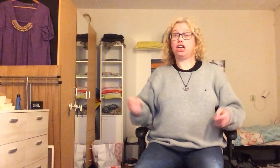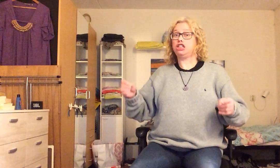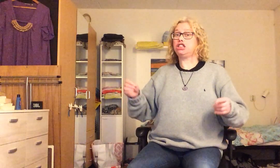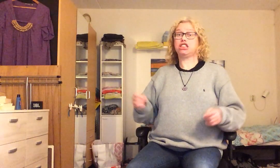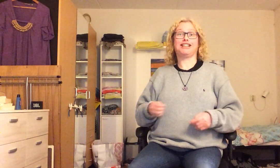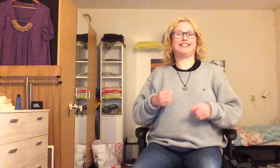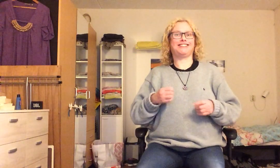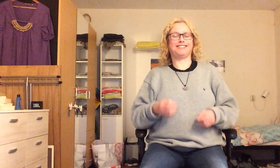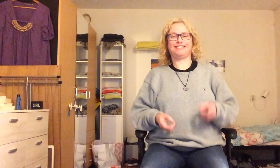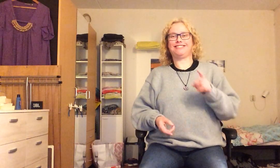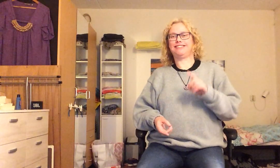Poenaiers. Hey you,